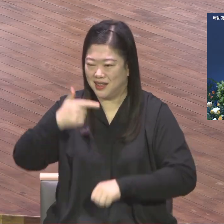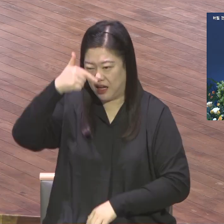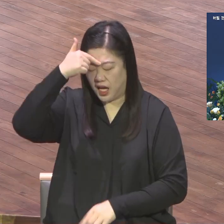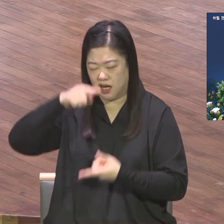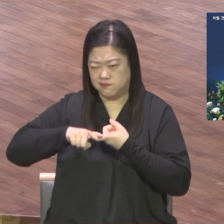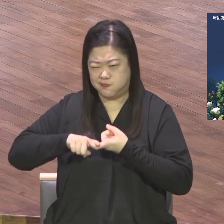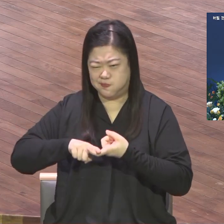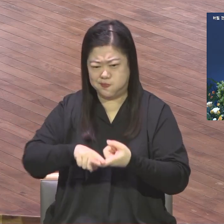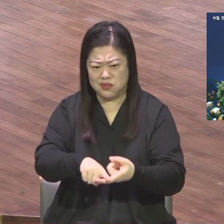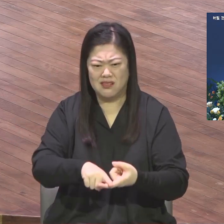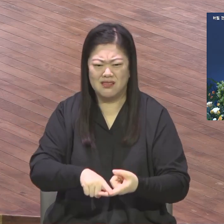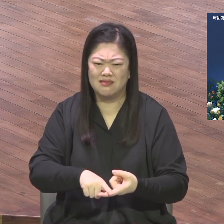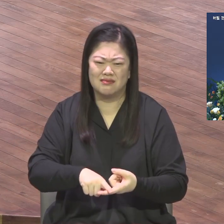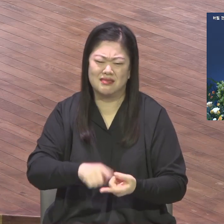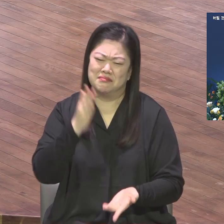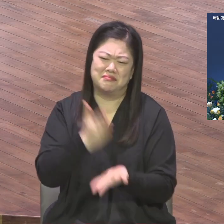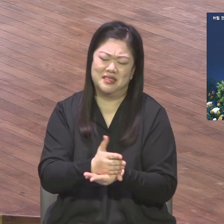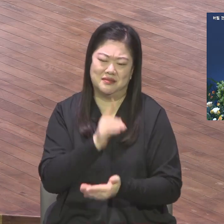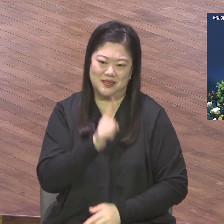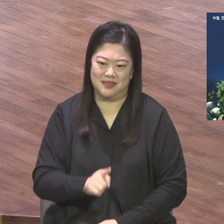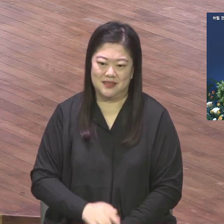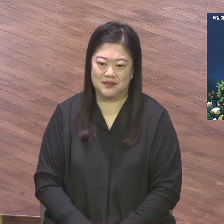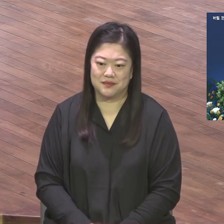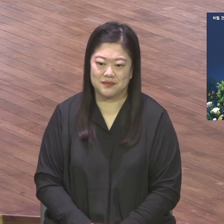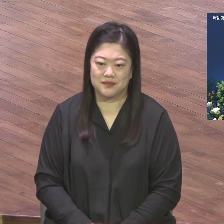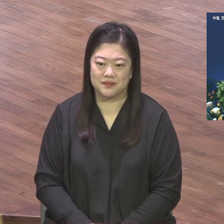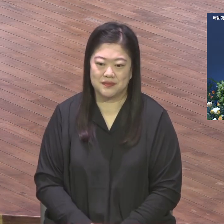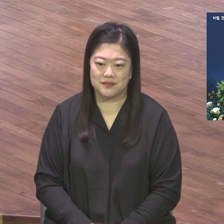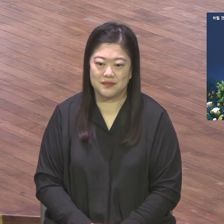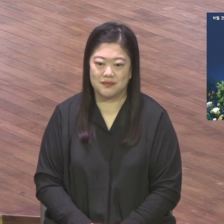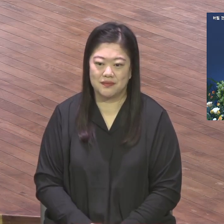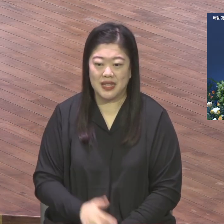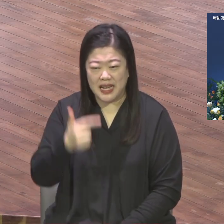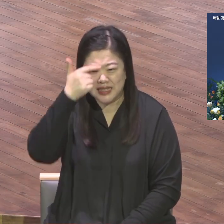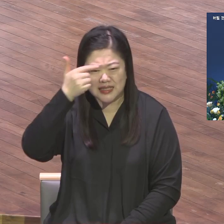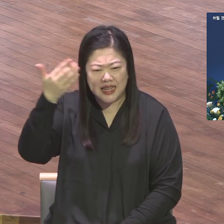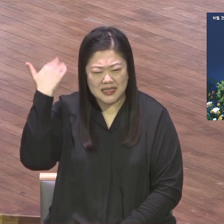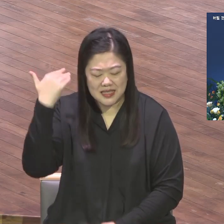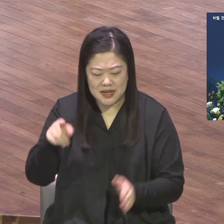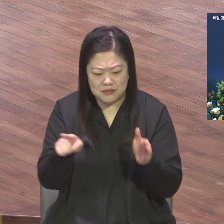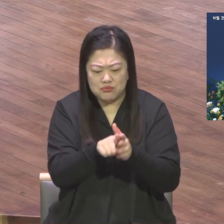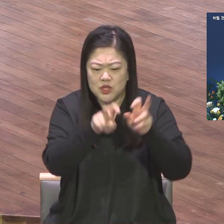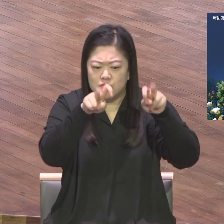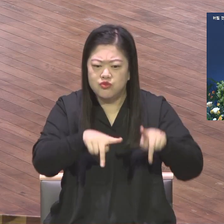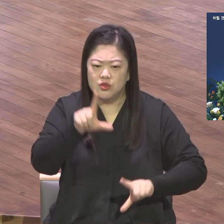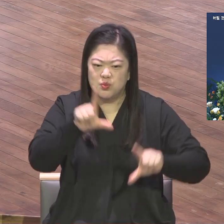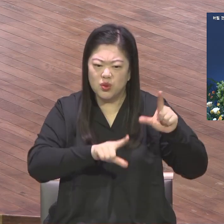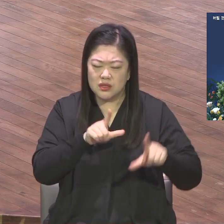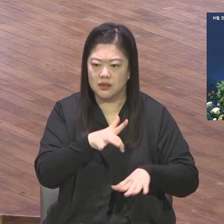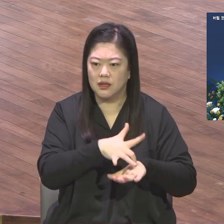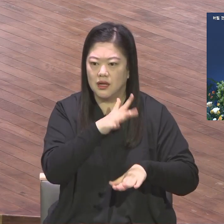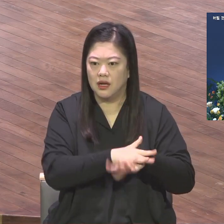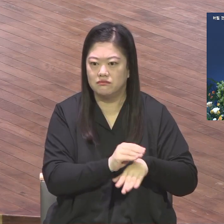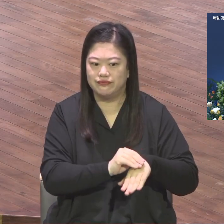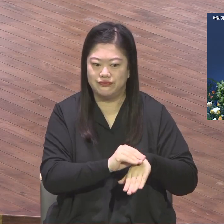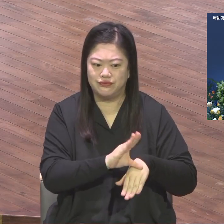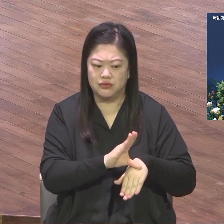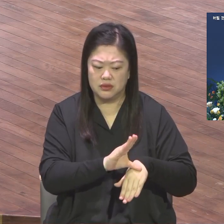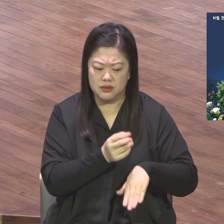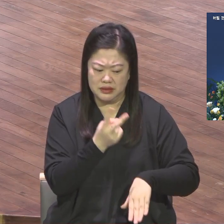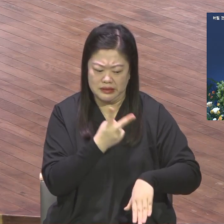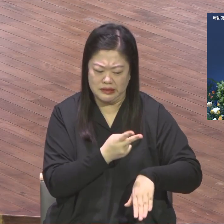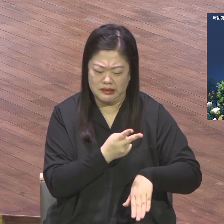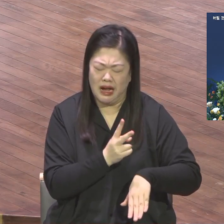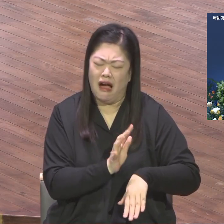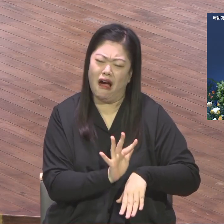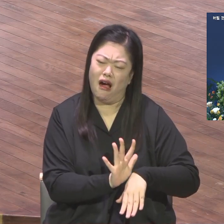틀에 매인 삶을 사는 분들이 의외로 많아요. 옛 틀에 매가 불신자 상태에 살던 그 습관 체질, 그 세상